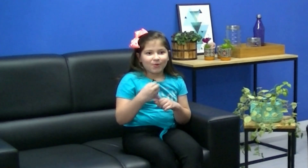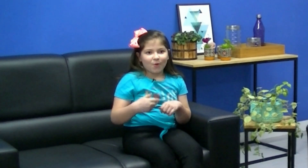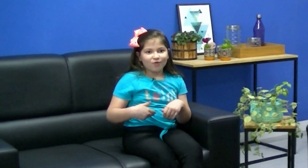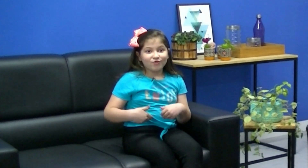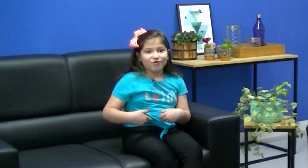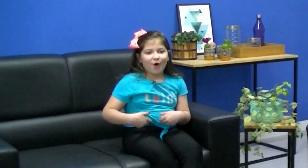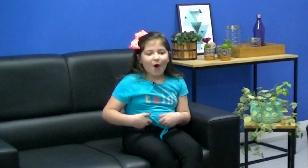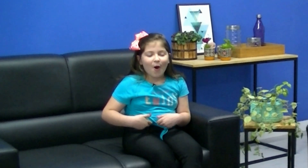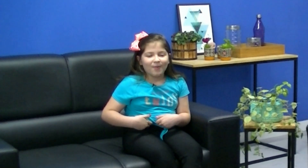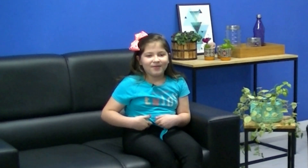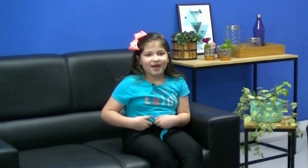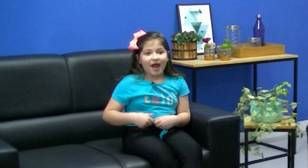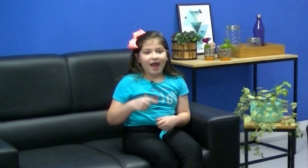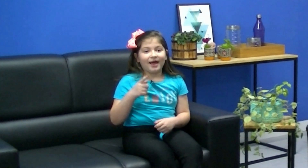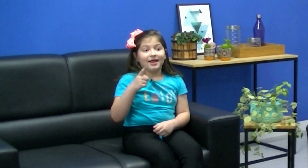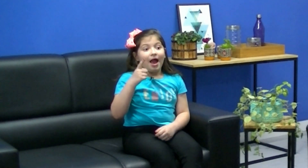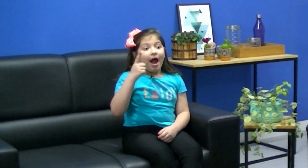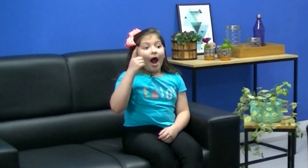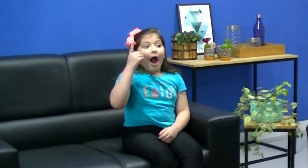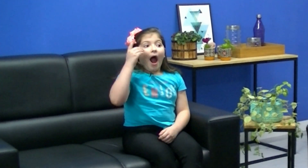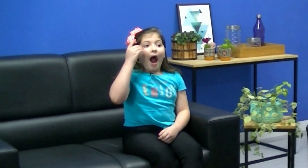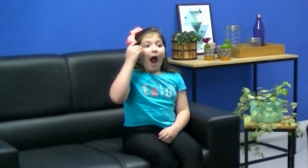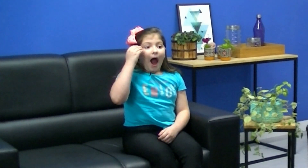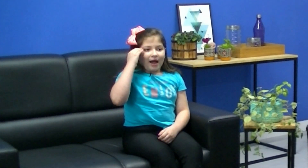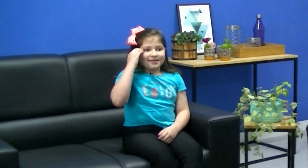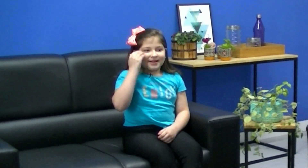com fome. Ela.